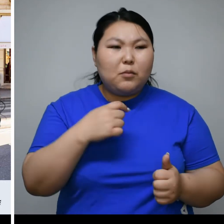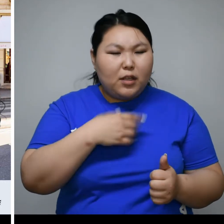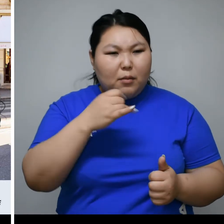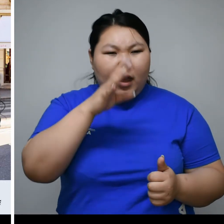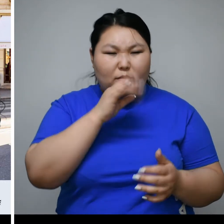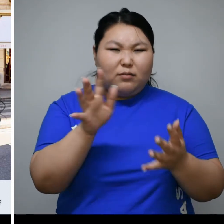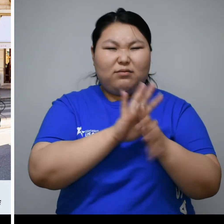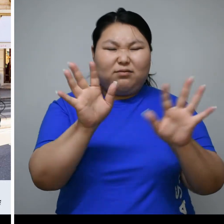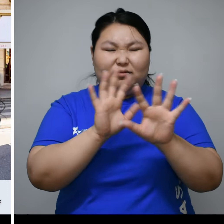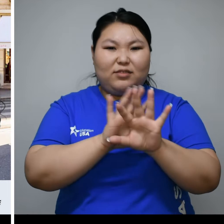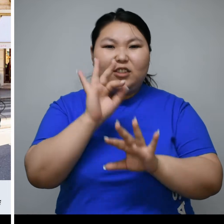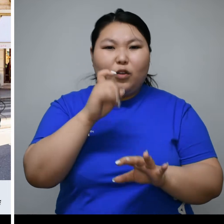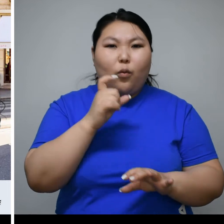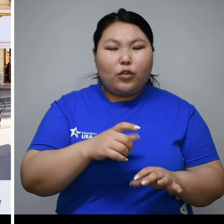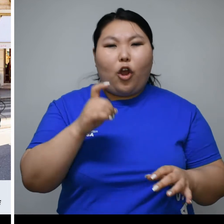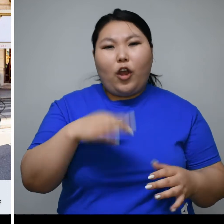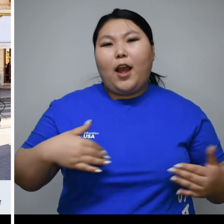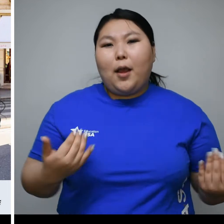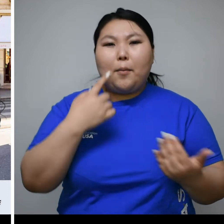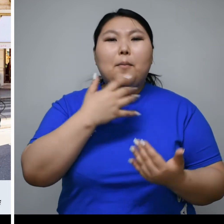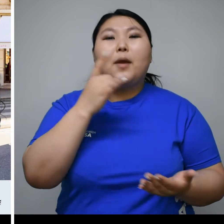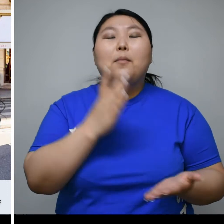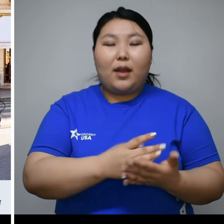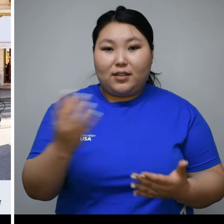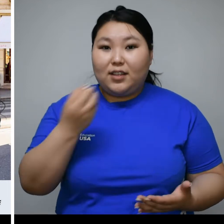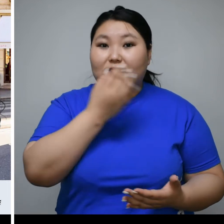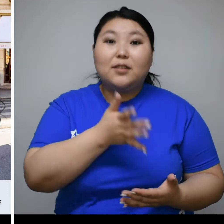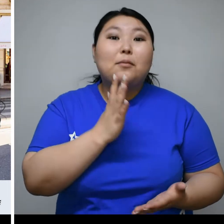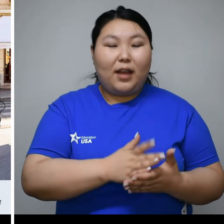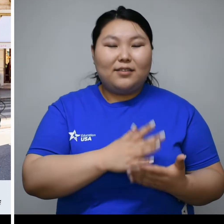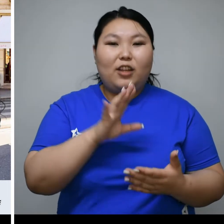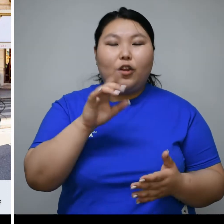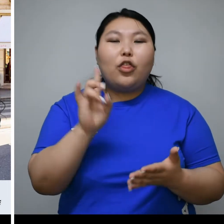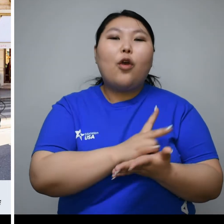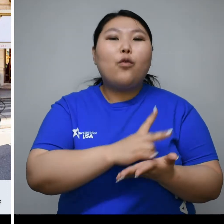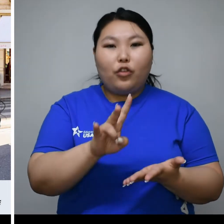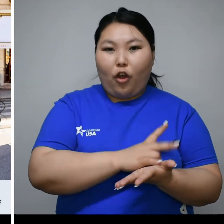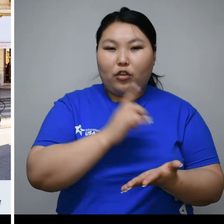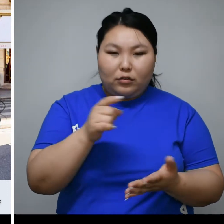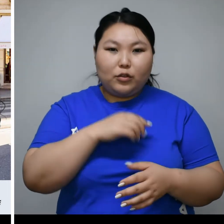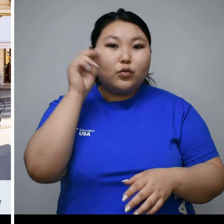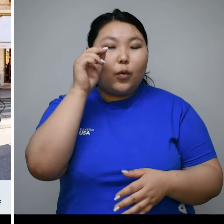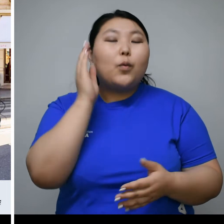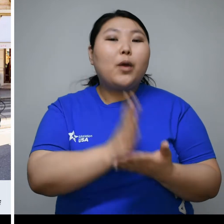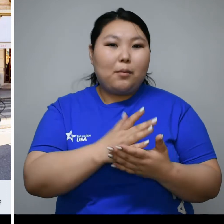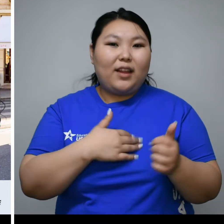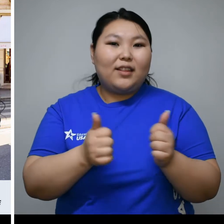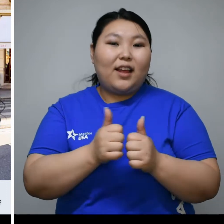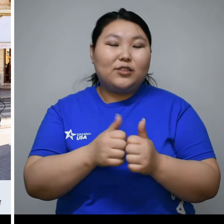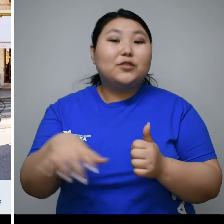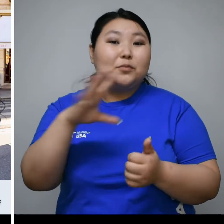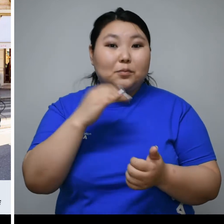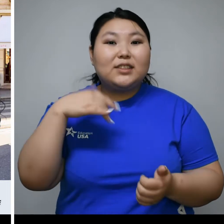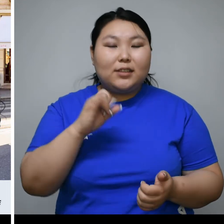би амар бужигнсан гоё их хүнтэй хотод амьдрмаар байна гэж жишээнд бичсэн байгаа. Тэгээд Нью-Йоркт суралцж байгаа манай